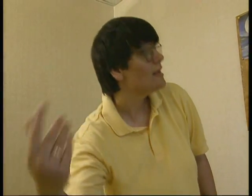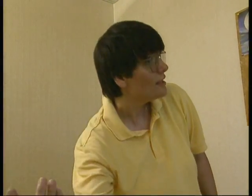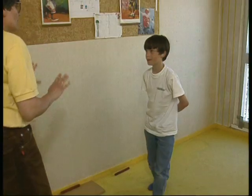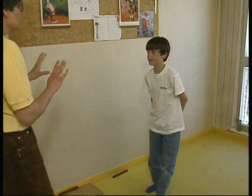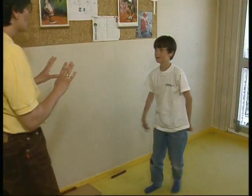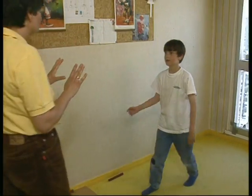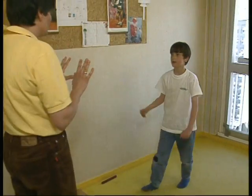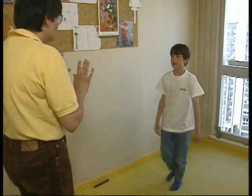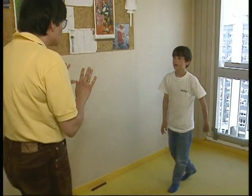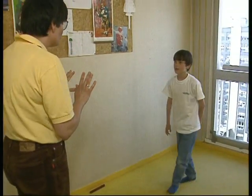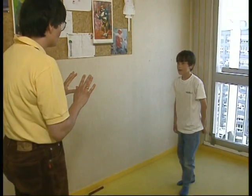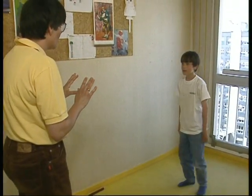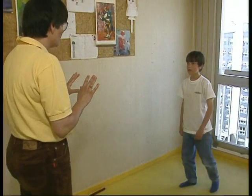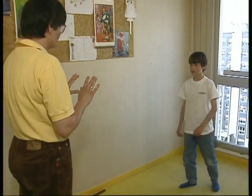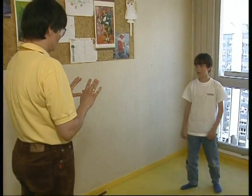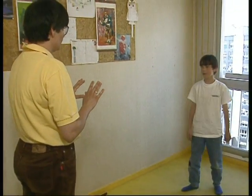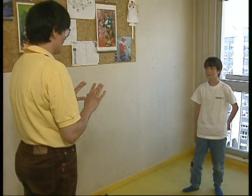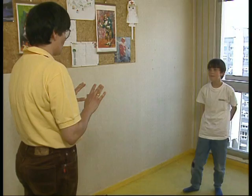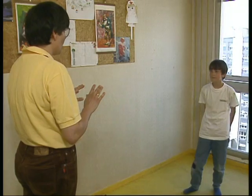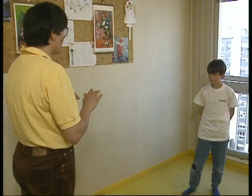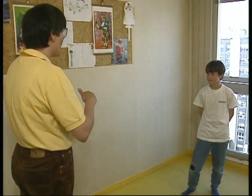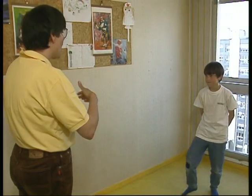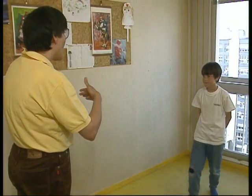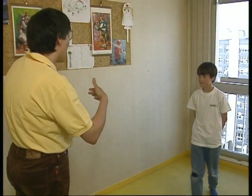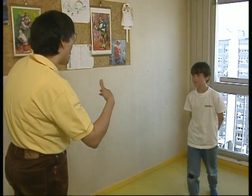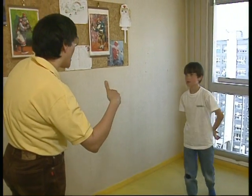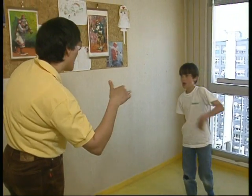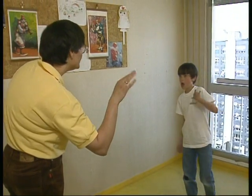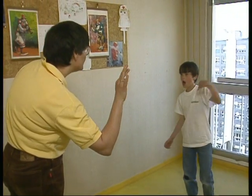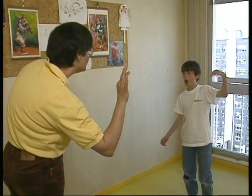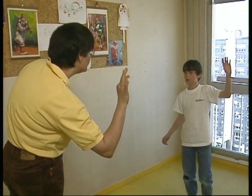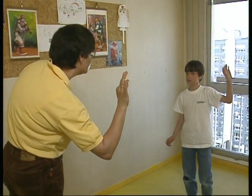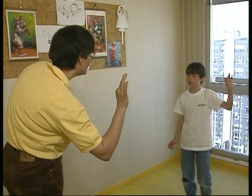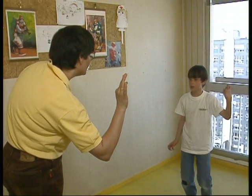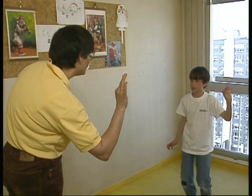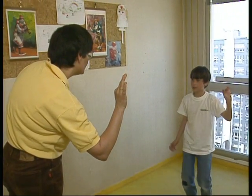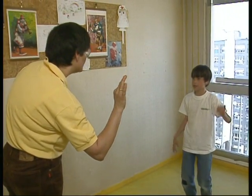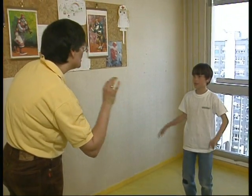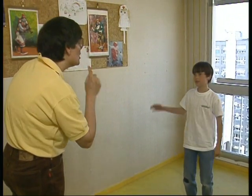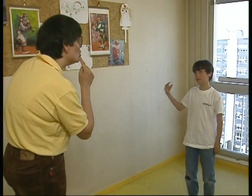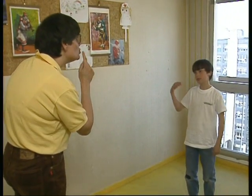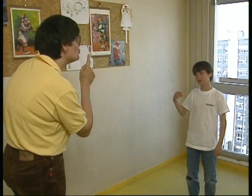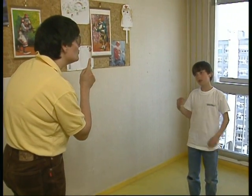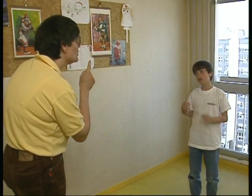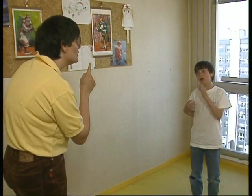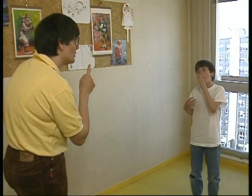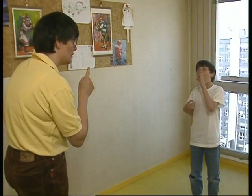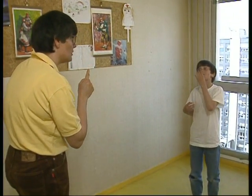ad. Maintenant on fait les petits mouvements, d'accord? At. Le